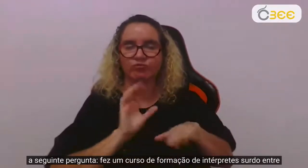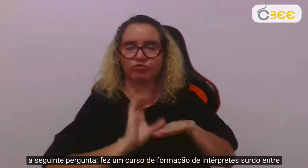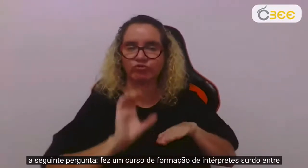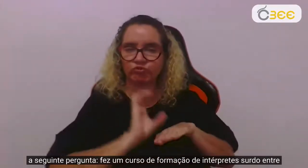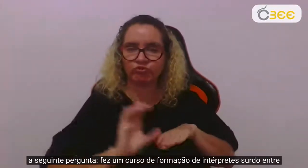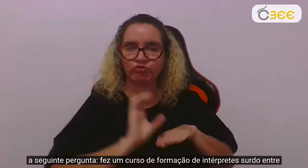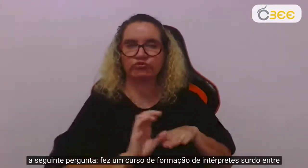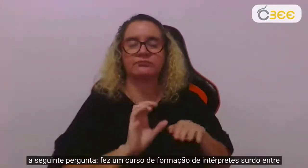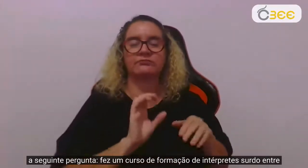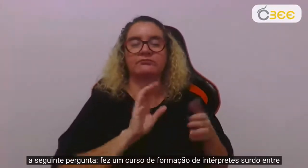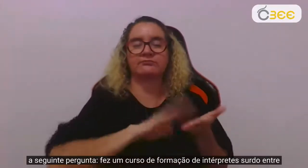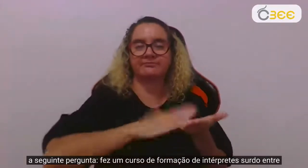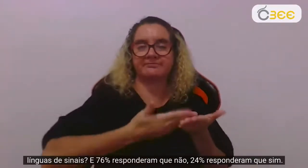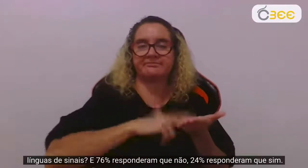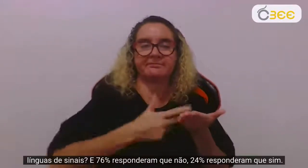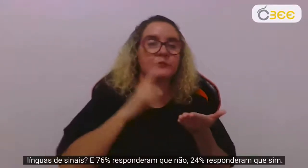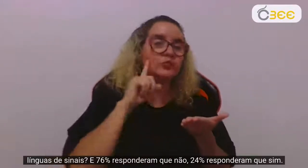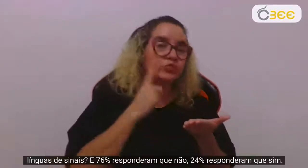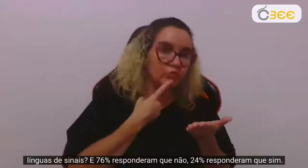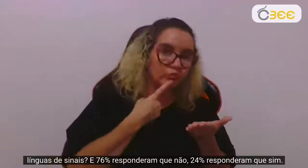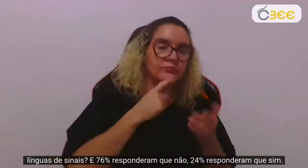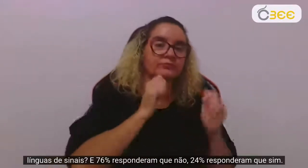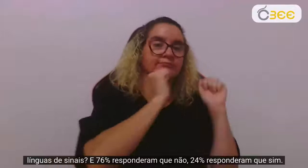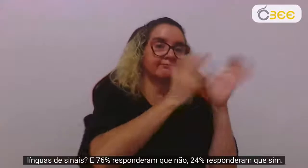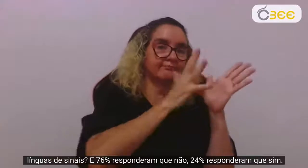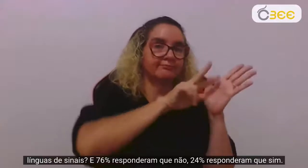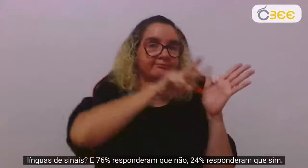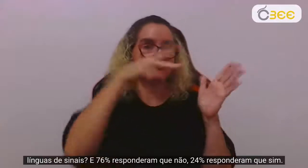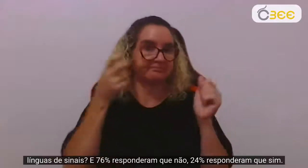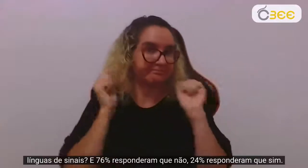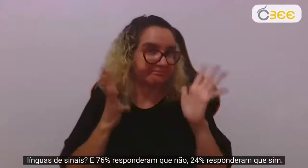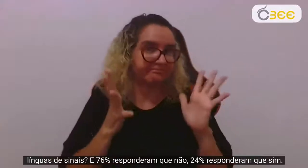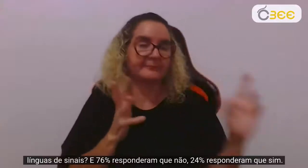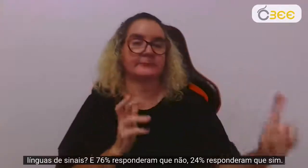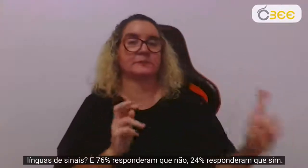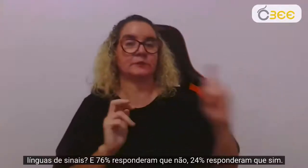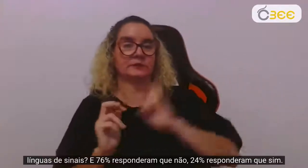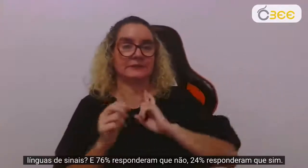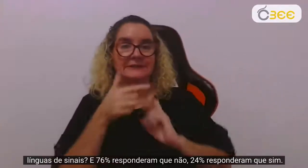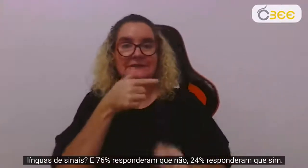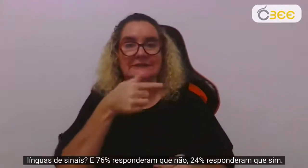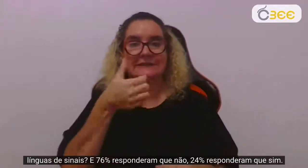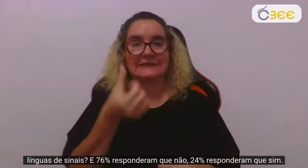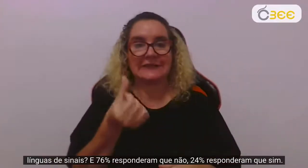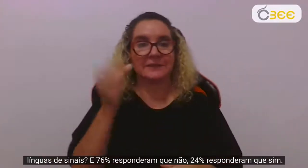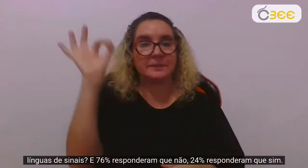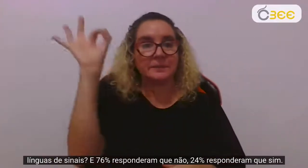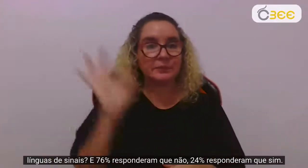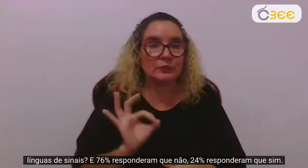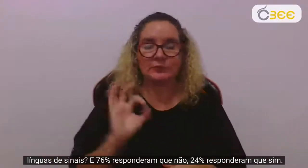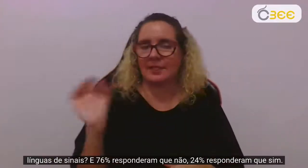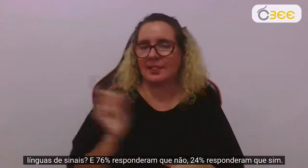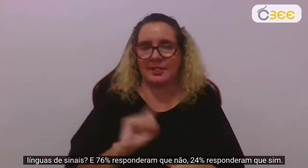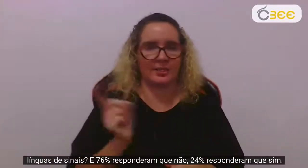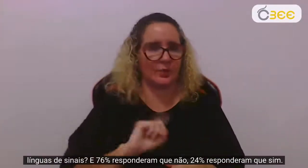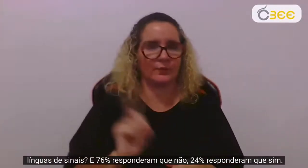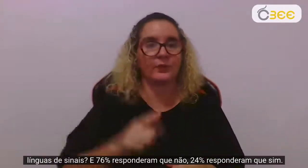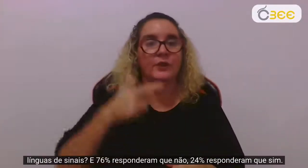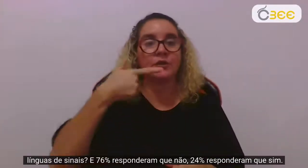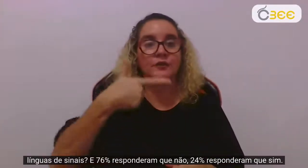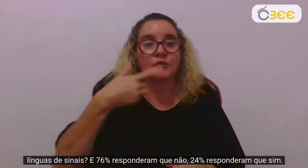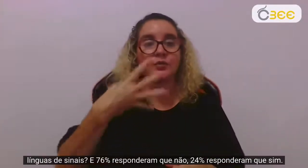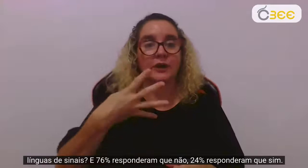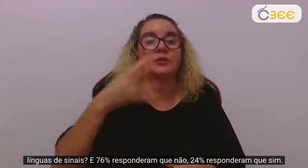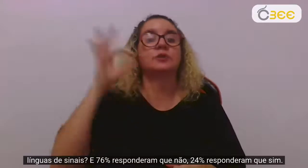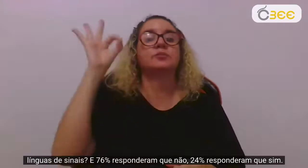pergunta: "Fez um curso de formação de intérprete surdo entre línguas de sinais?" E 76% responderam que